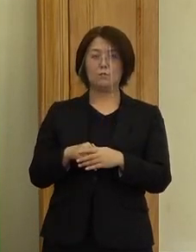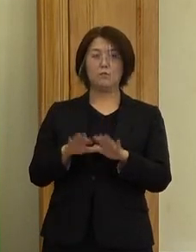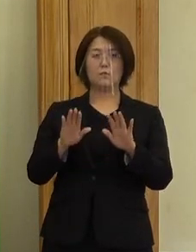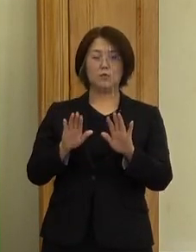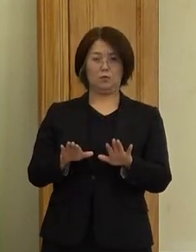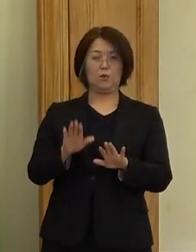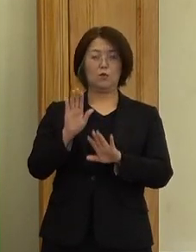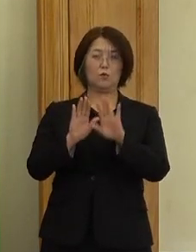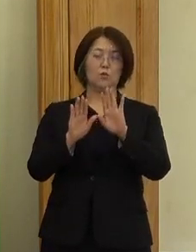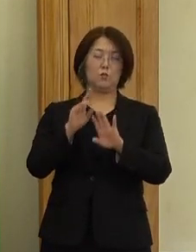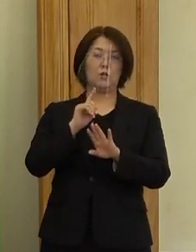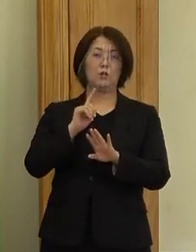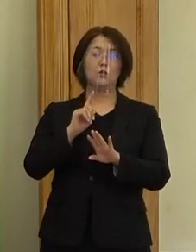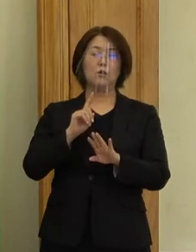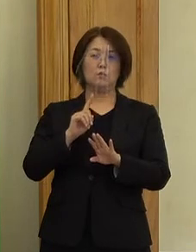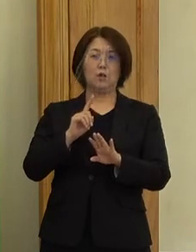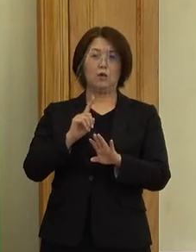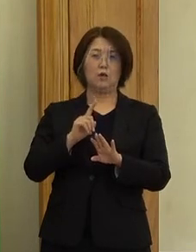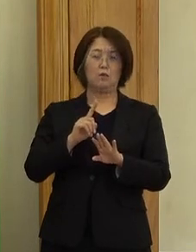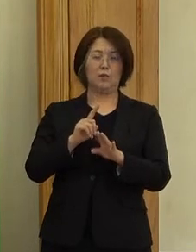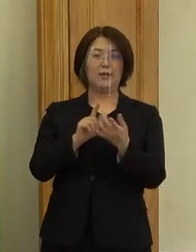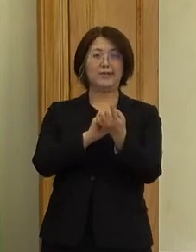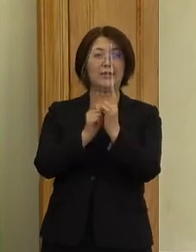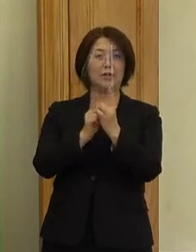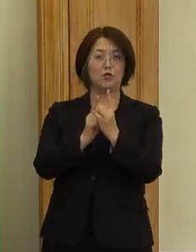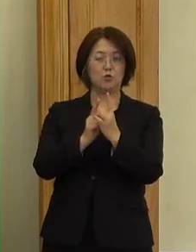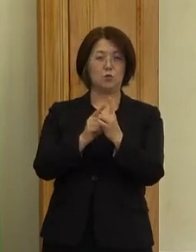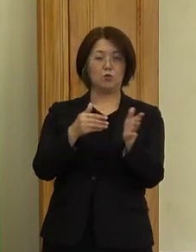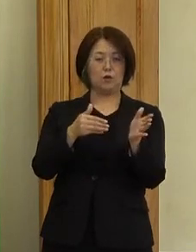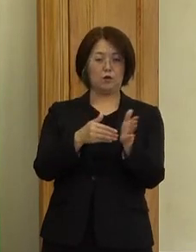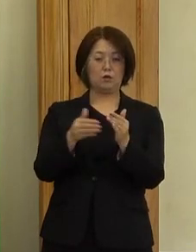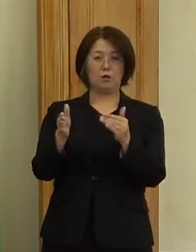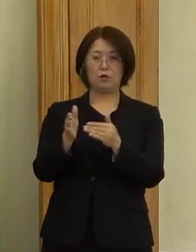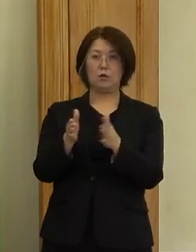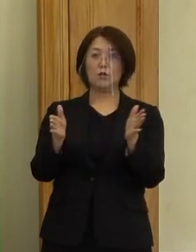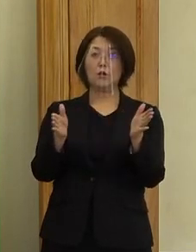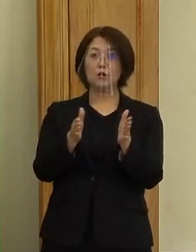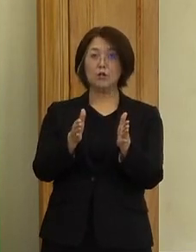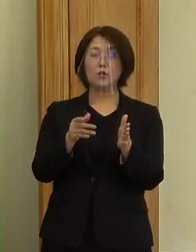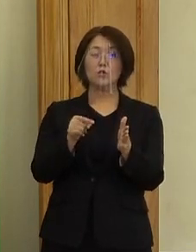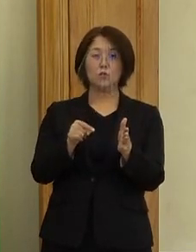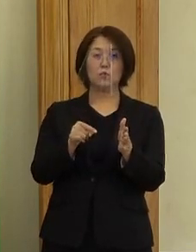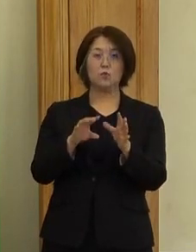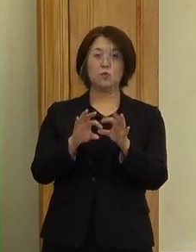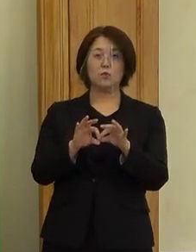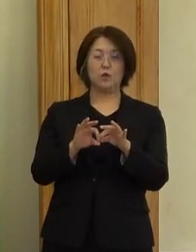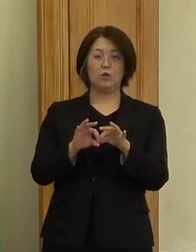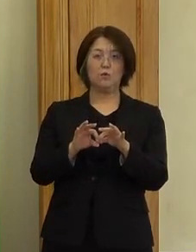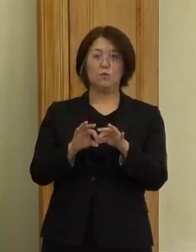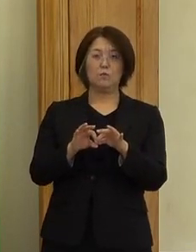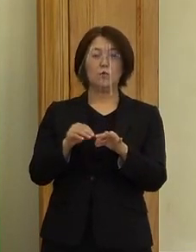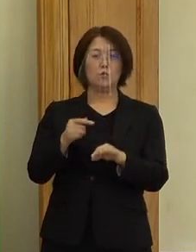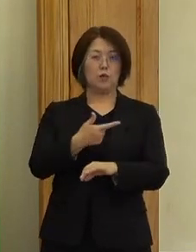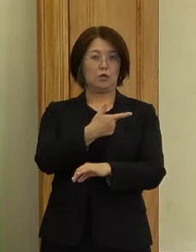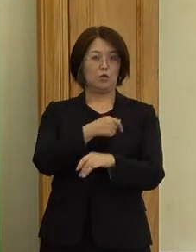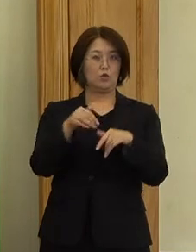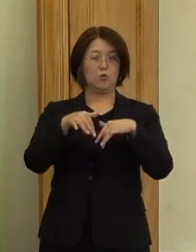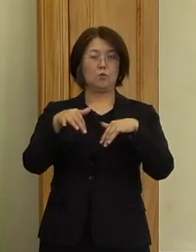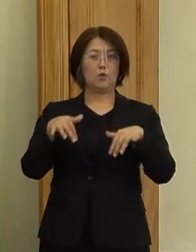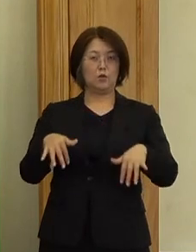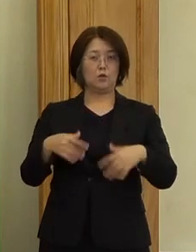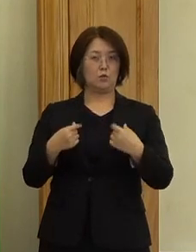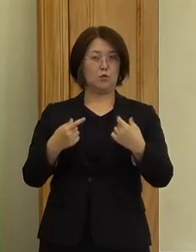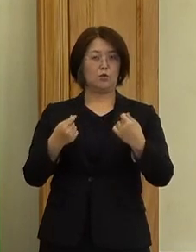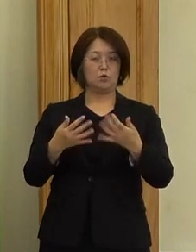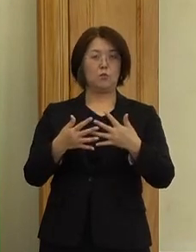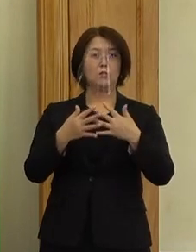状では対象を限定をしたことですので、これはこれで、接種体制しっかり組ん